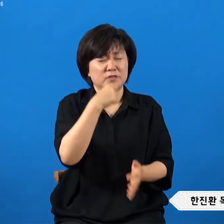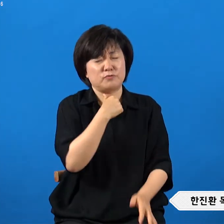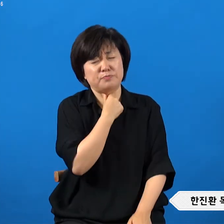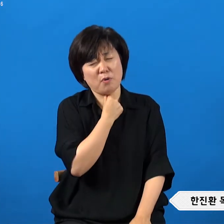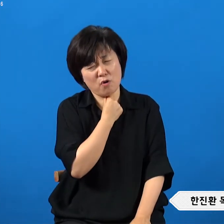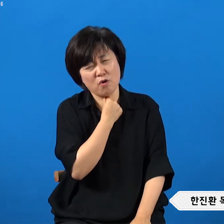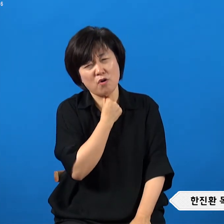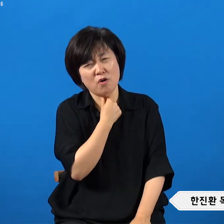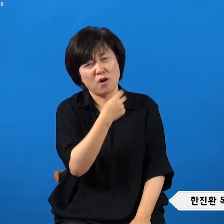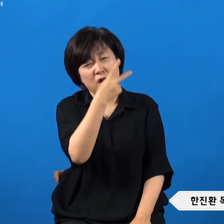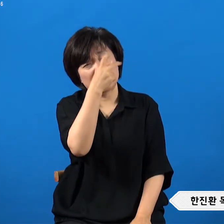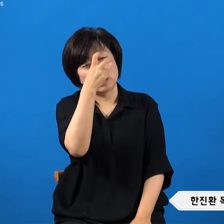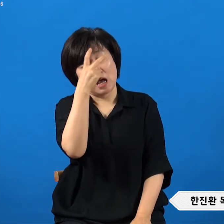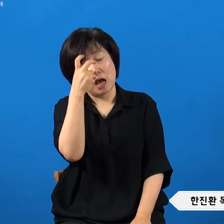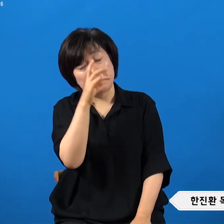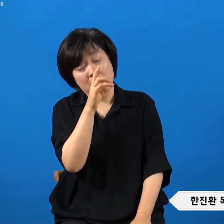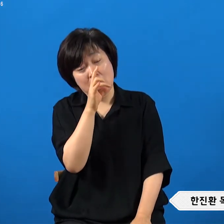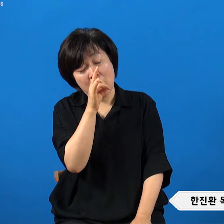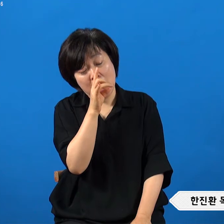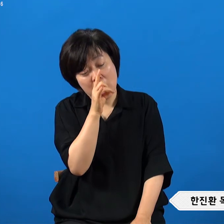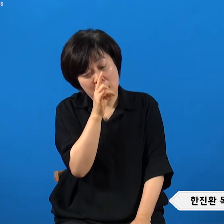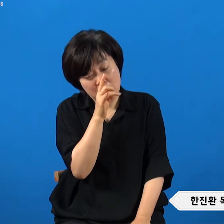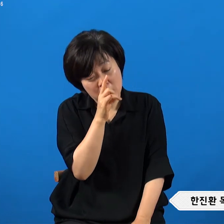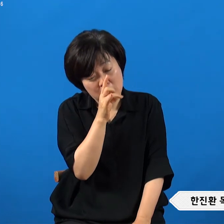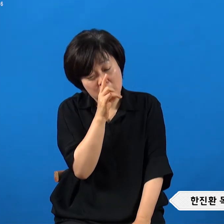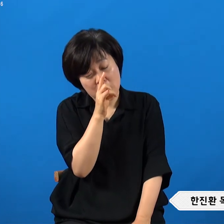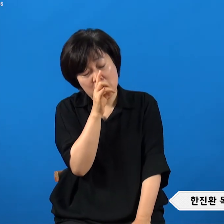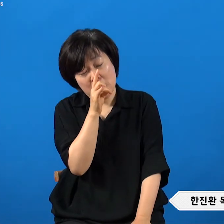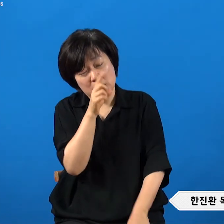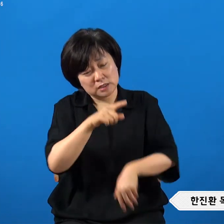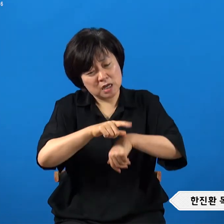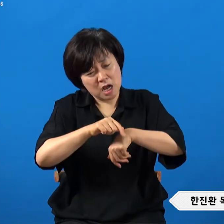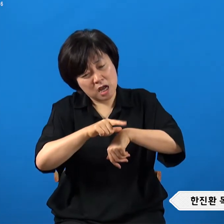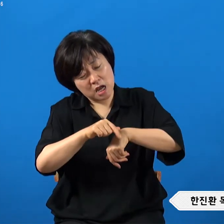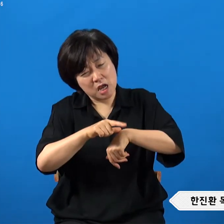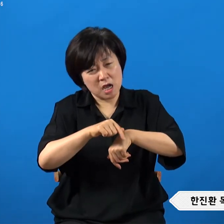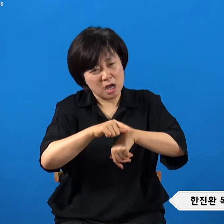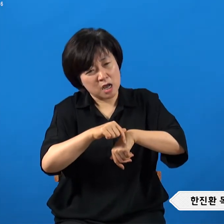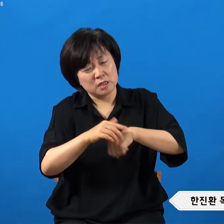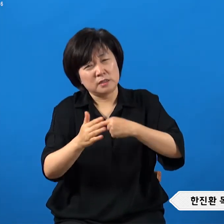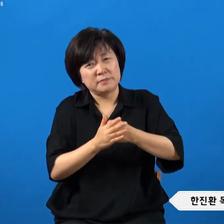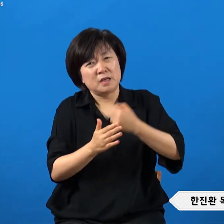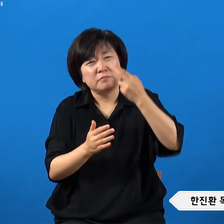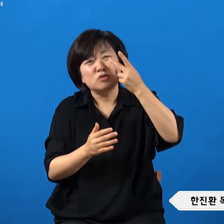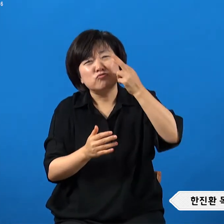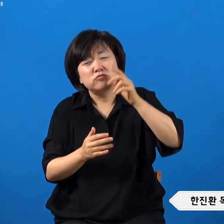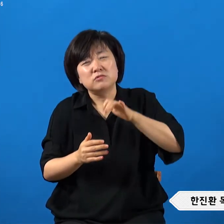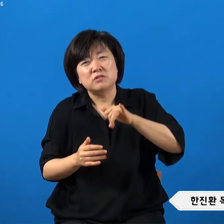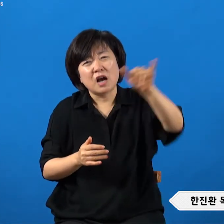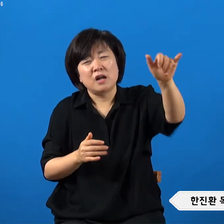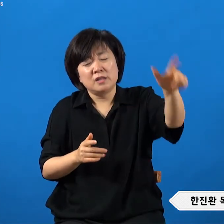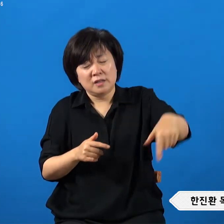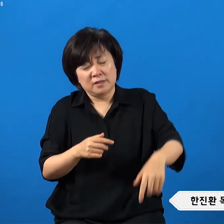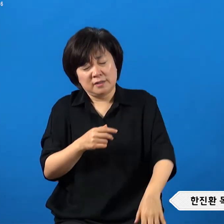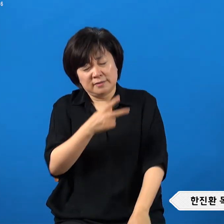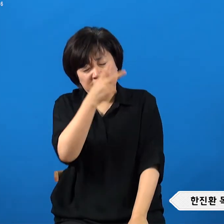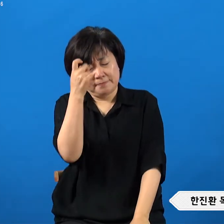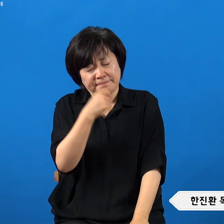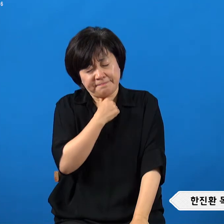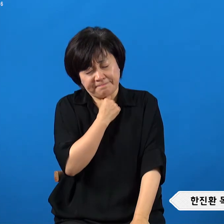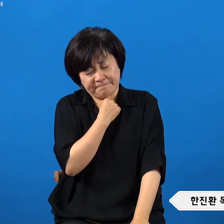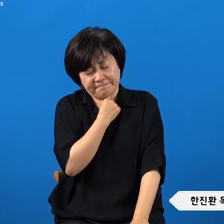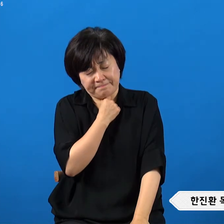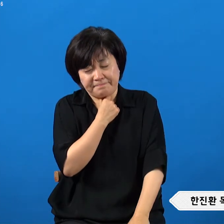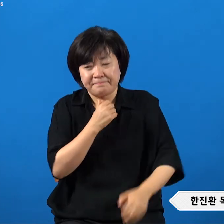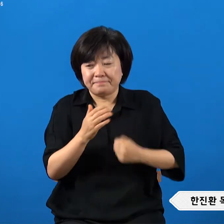안 그래도 좀 숙면을 잘 못 취하는데 뭐 시차가 바뀌니까 더 그렇지요. 그래서 잠을 좀 자야 되겠는데 할 수